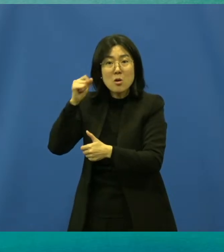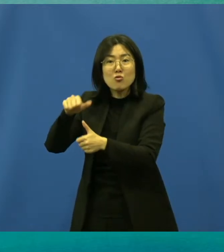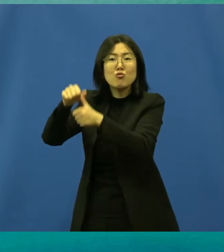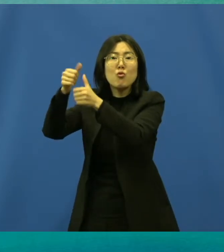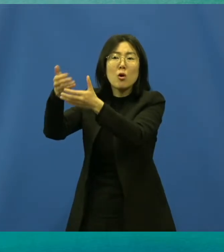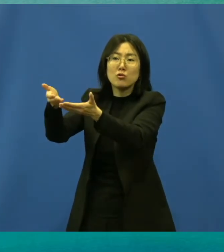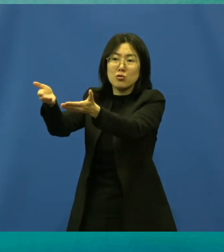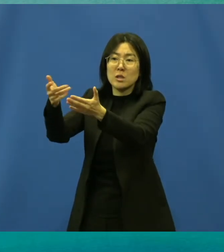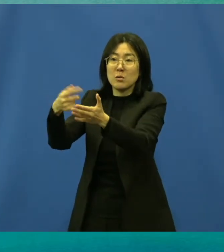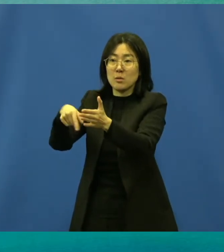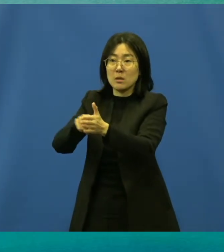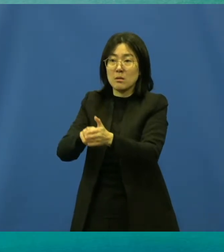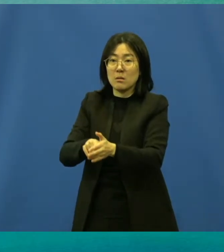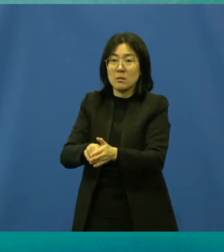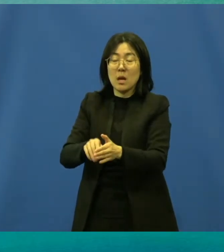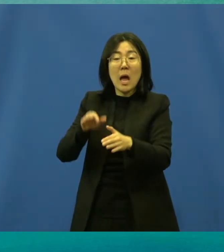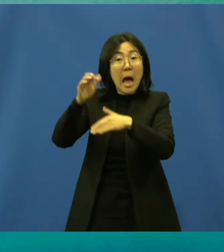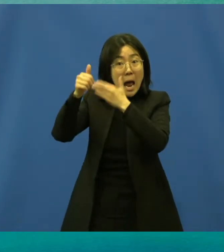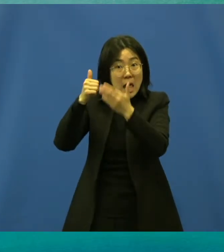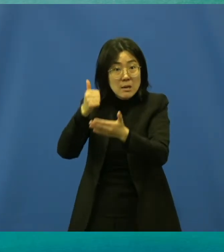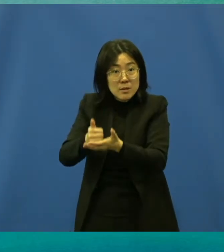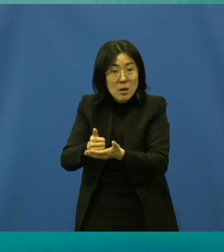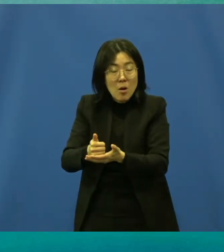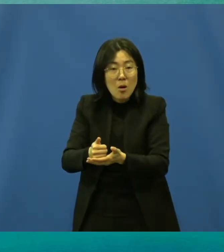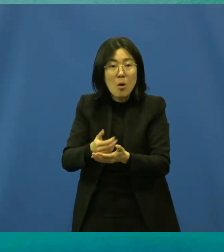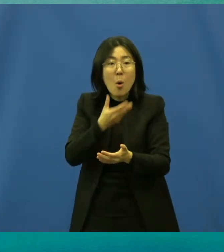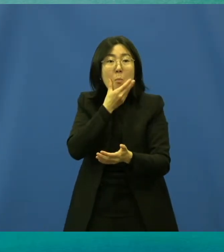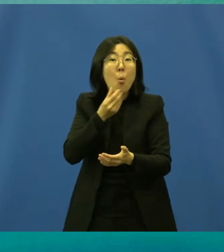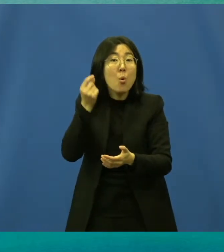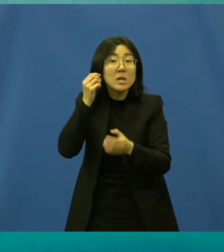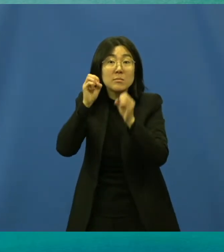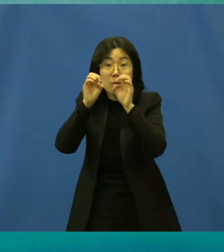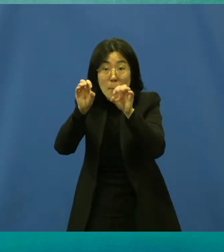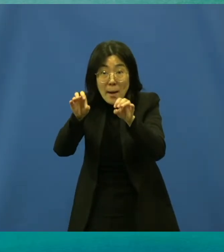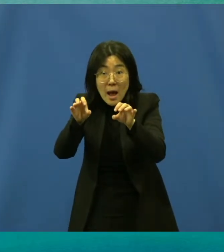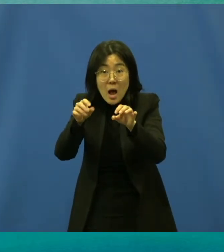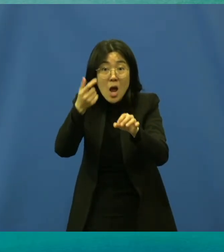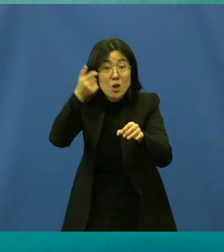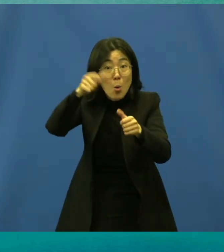특급 명령입니다. 복음 전파, 영혼 구원.